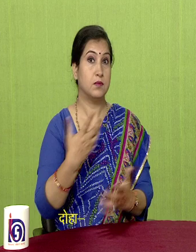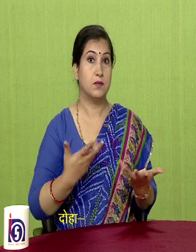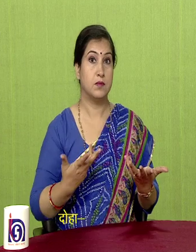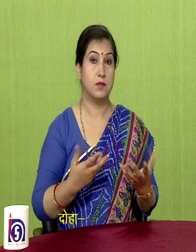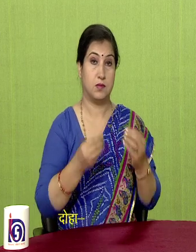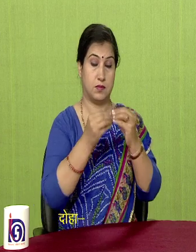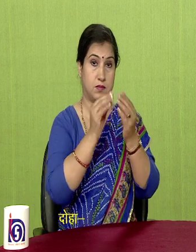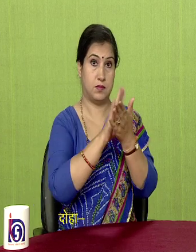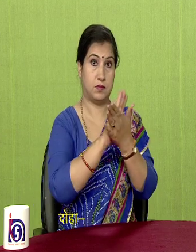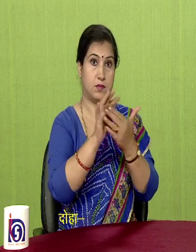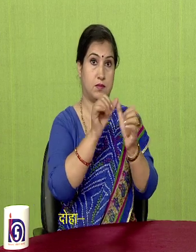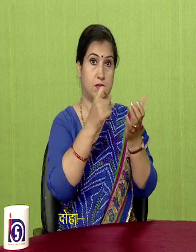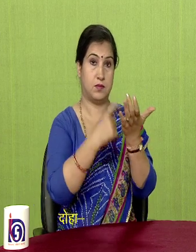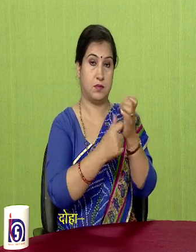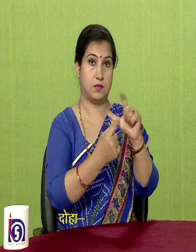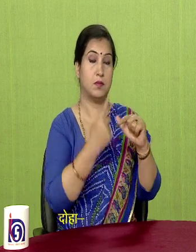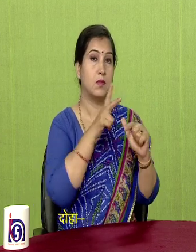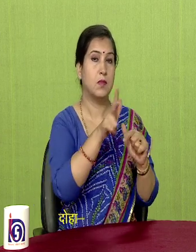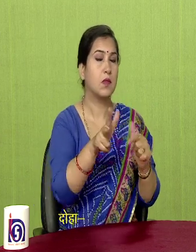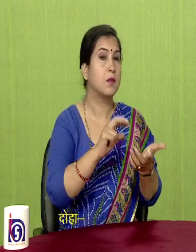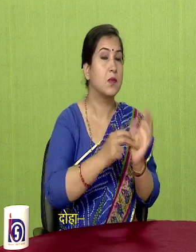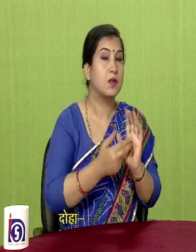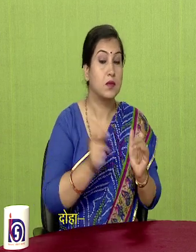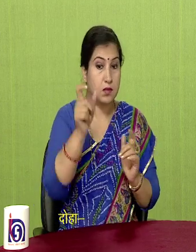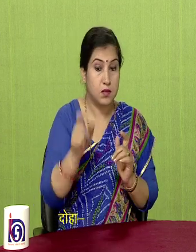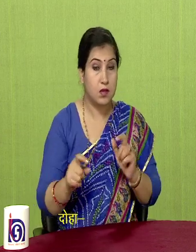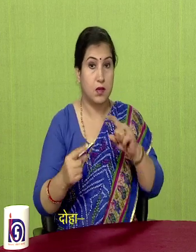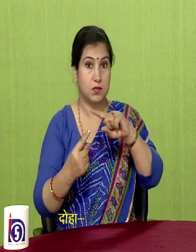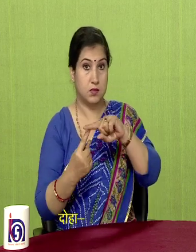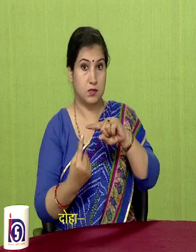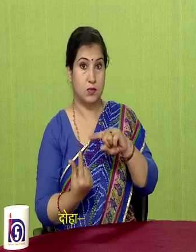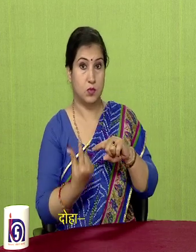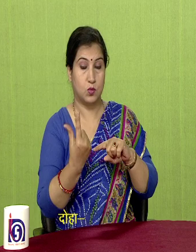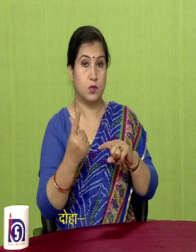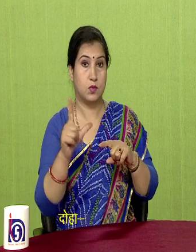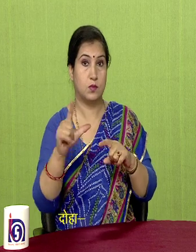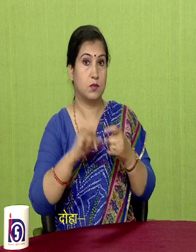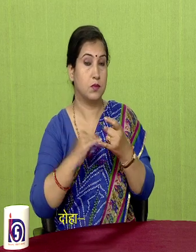स्नेहाधिक्य से भावावेश के कारण आंखों से आंसू उमड़ आए।